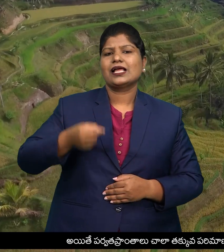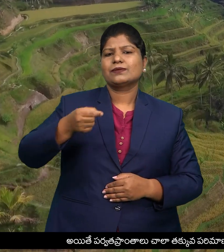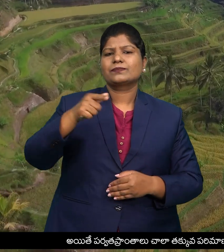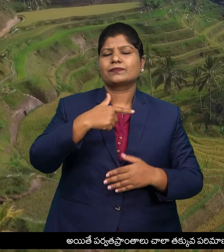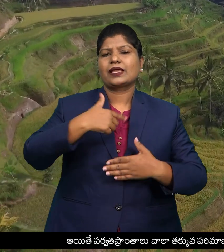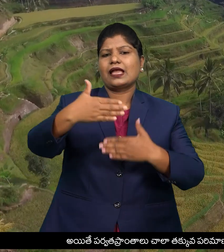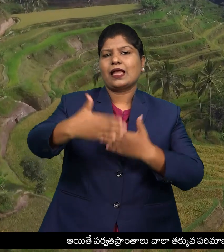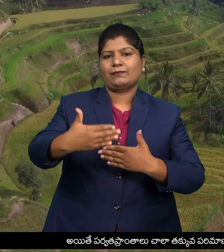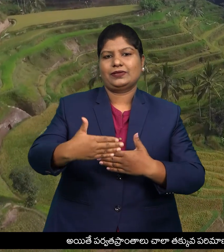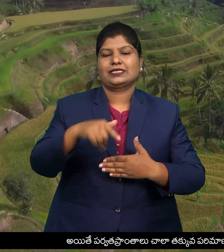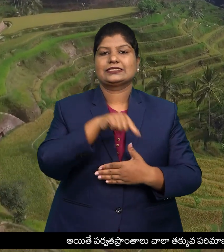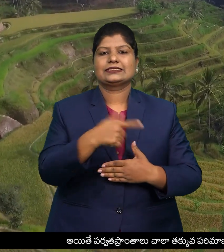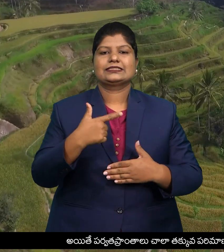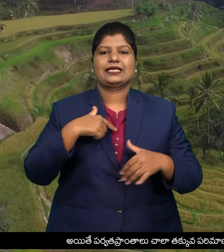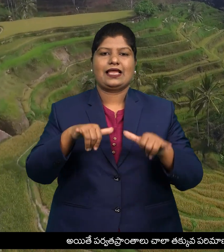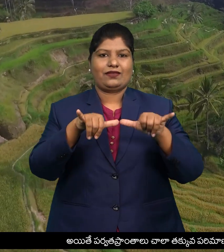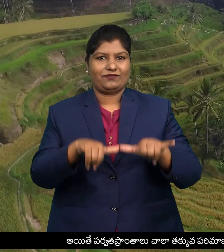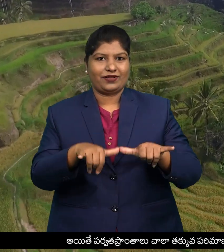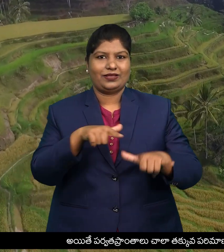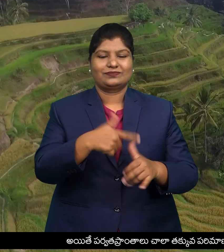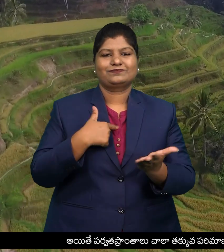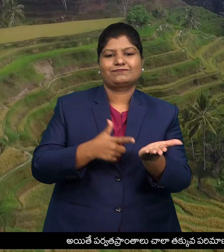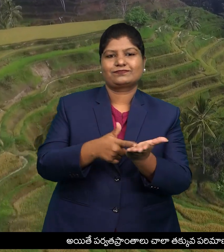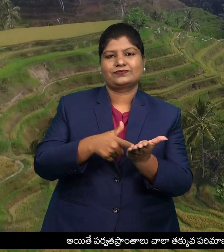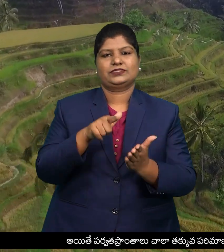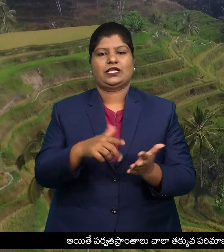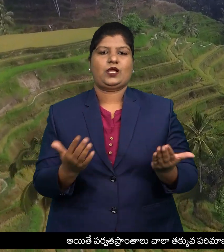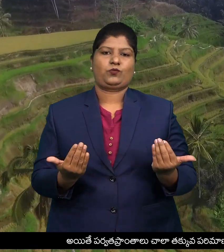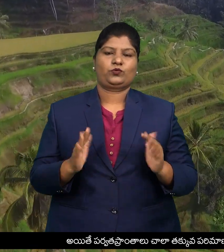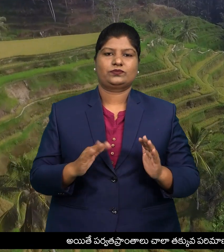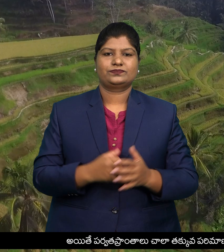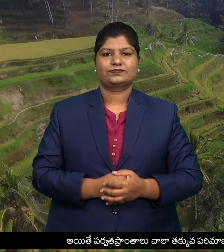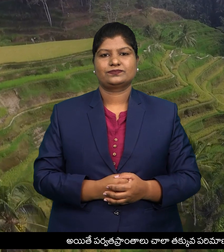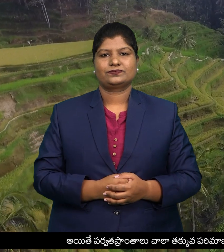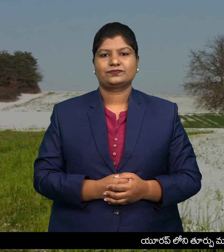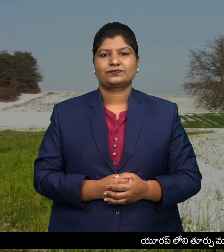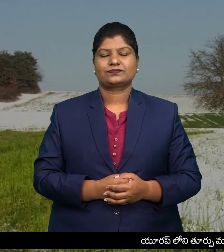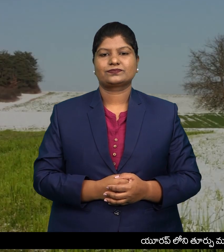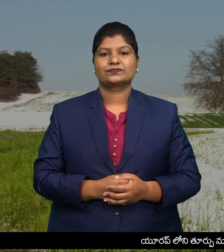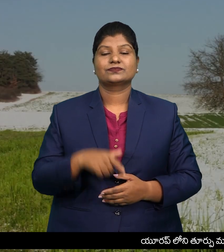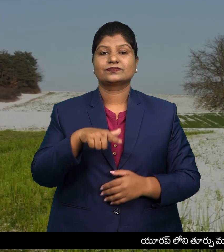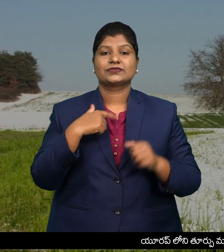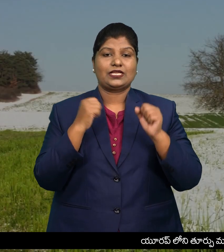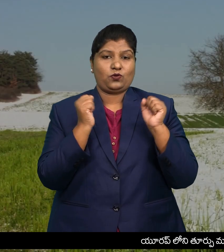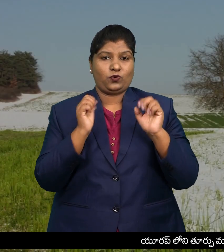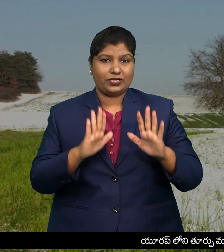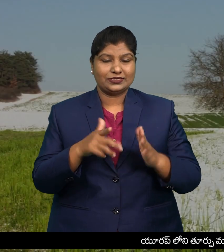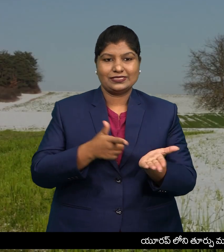చాలా తక్కువ పరిమాణంలో వ్యవసాయానికి అనుకూలమైన నీళ్లను కలిగి ఉంటాయి. యూరప్లోని తూర్పు మరియు